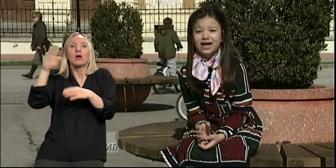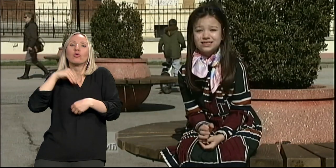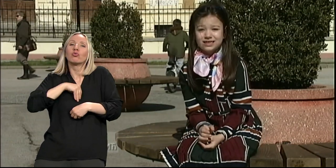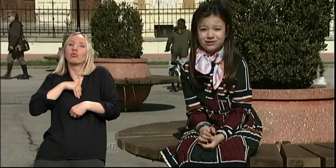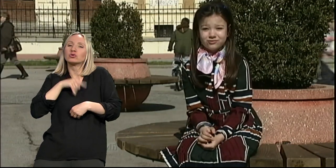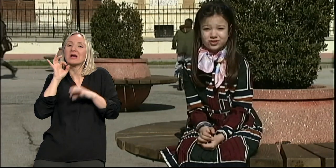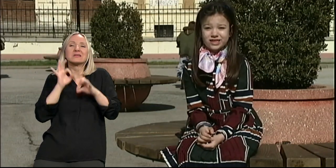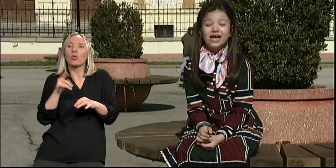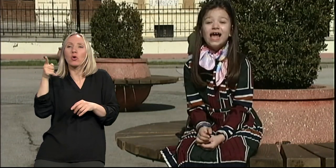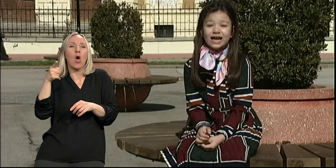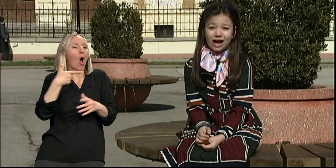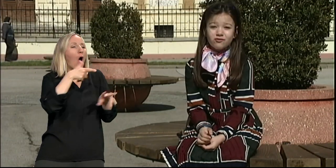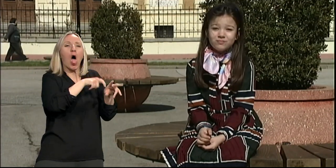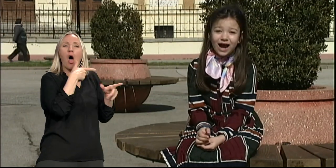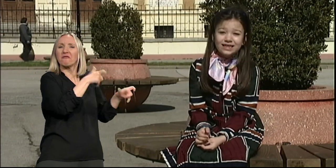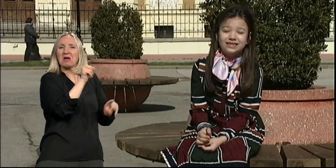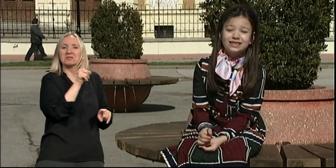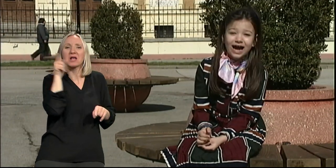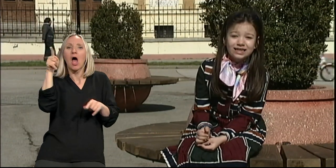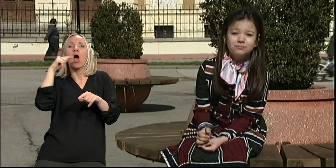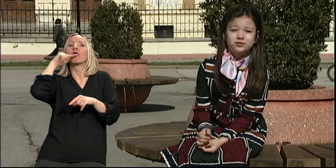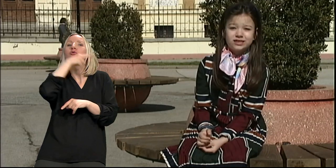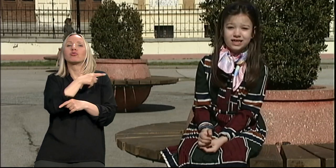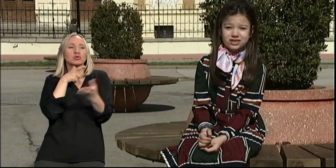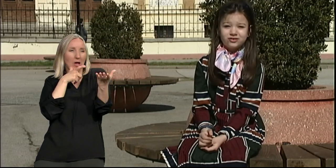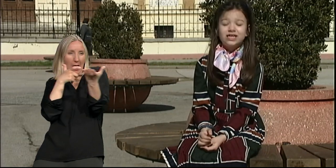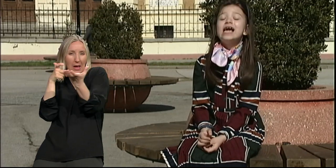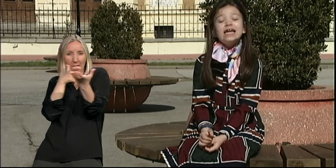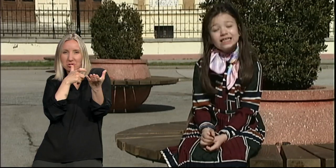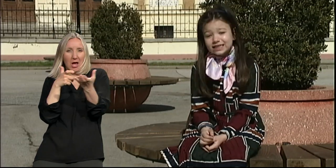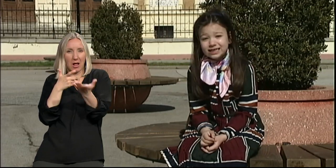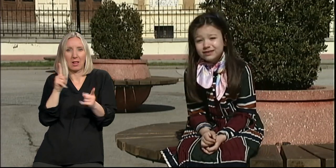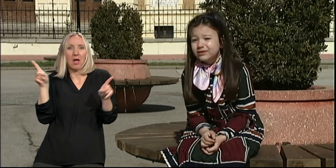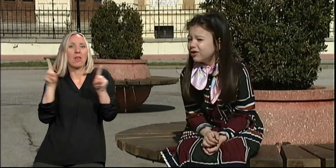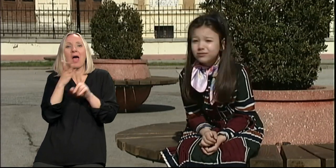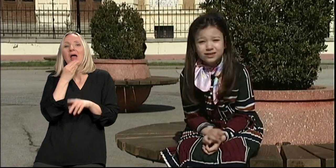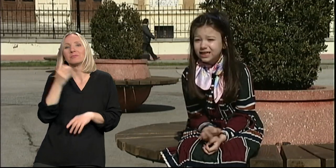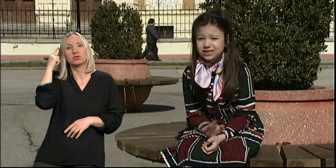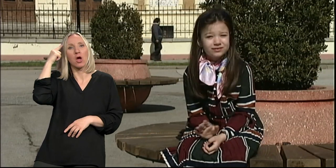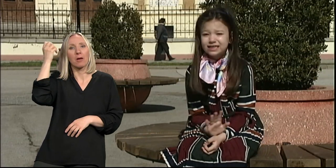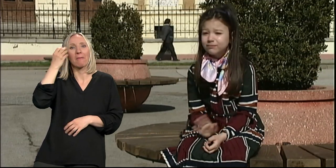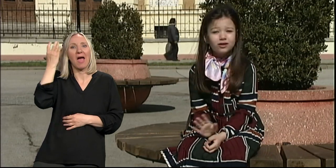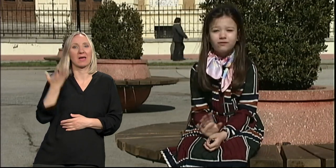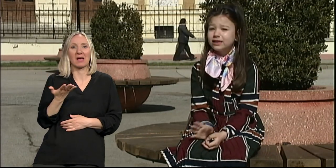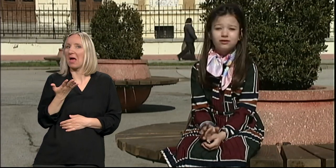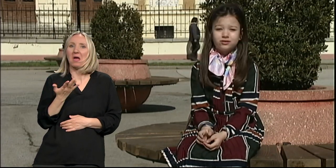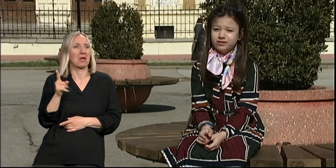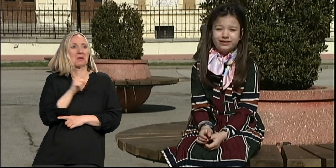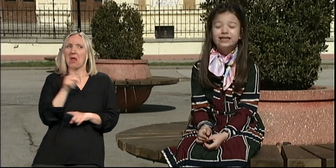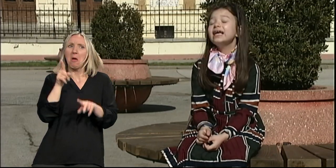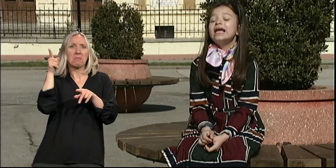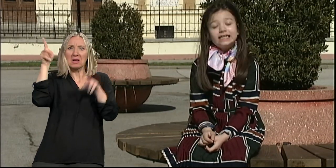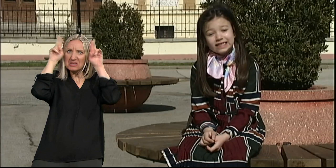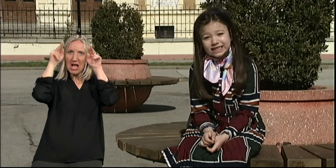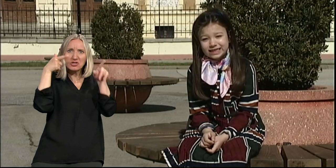samo gađali kruške, kao u bajci najlepšoj dečijoj. Ni za kakve novce zečevi ne bi lovili